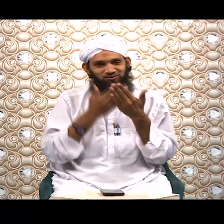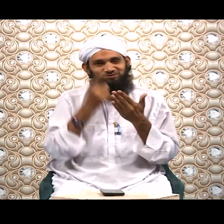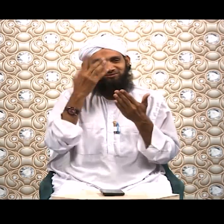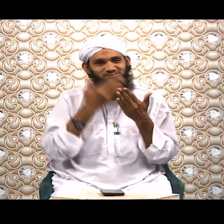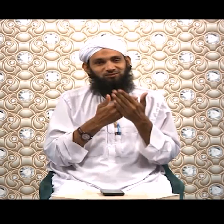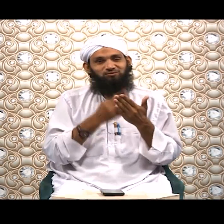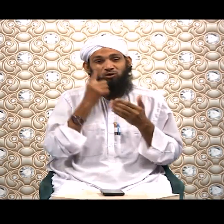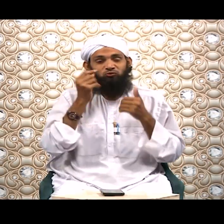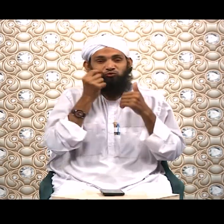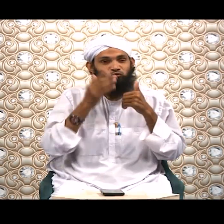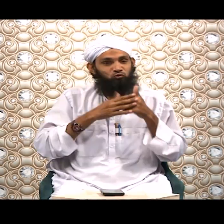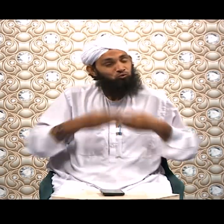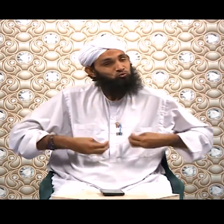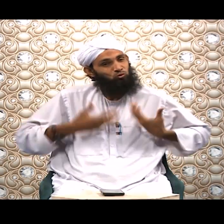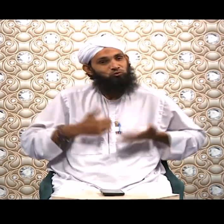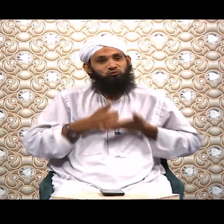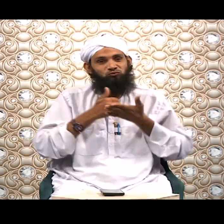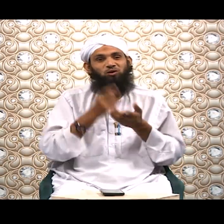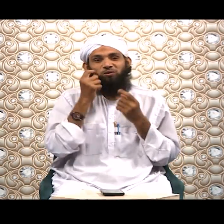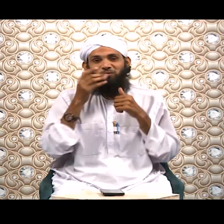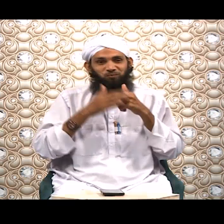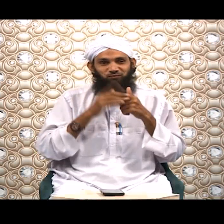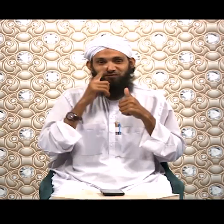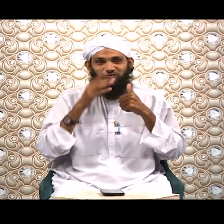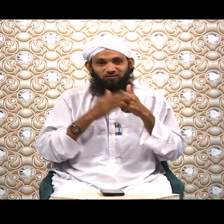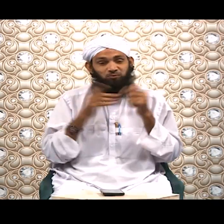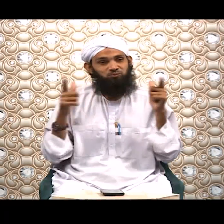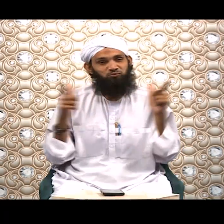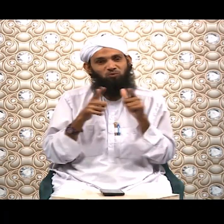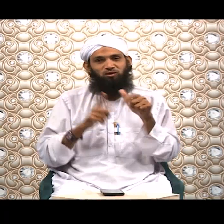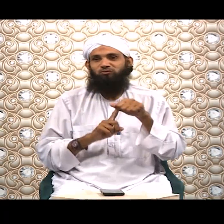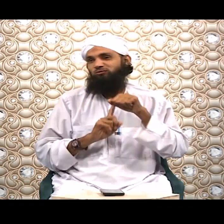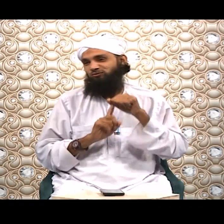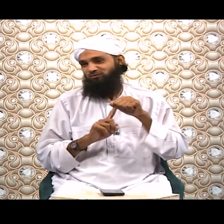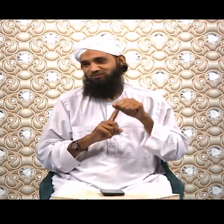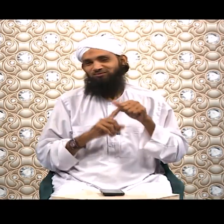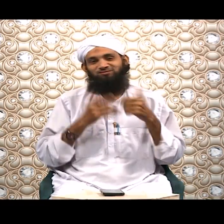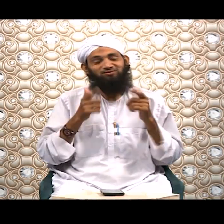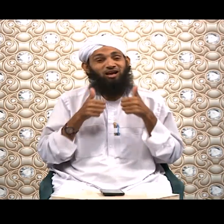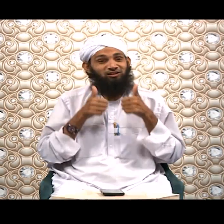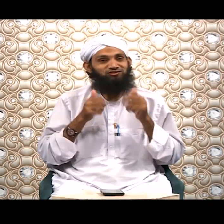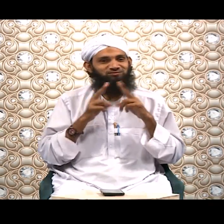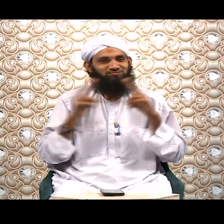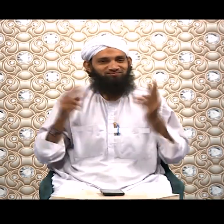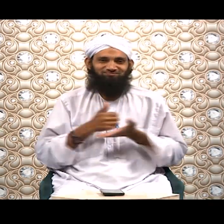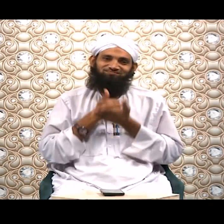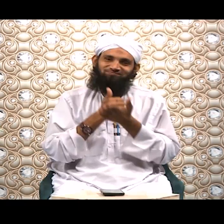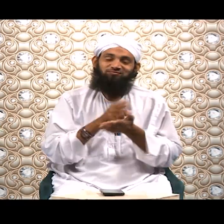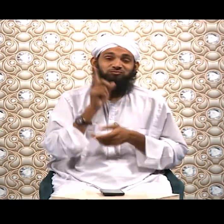کرتی رہے۔ میاں بیوی کے درمیان باہمی محبت و الفت کا یہ خوبصورت رشتہ خوش اسلوبی سے اسی وقت چل سکتا